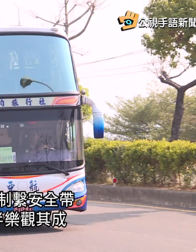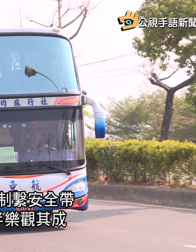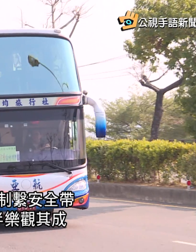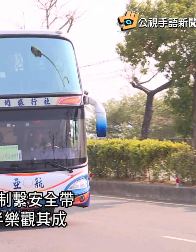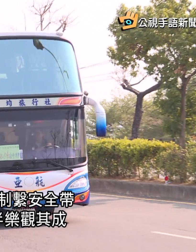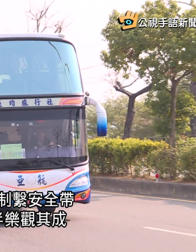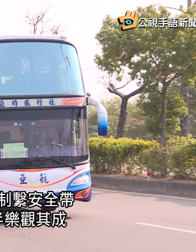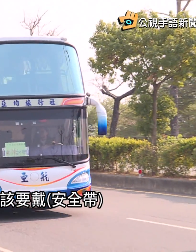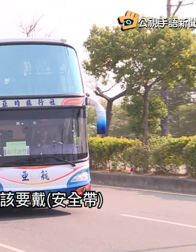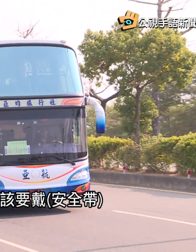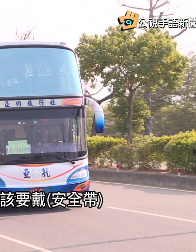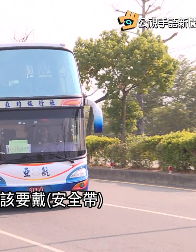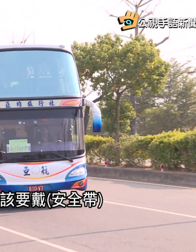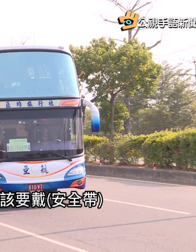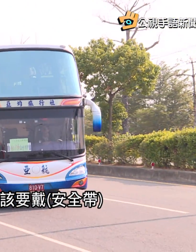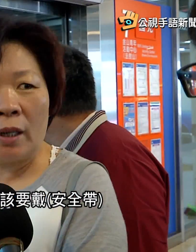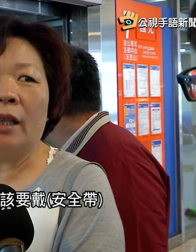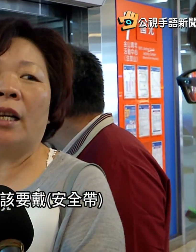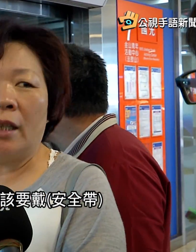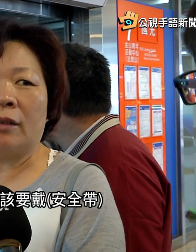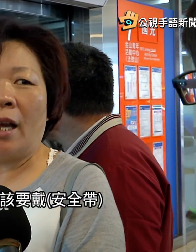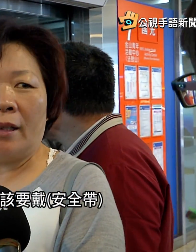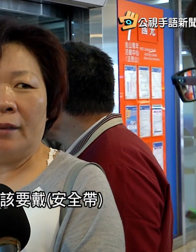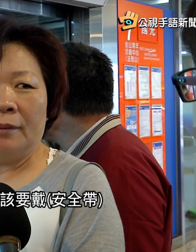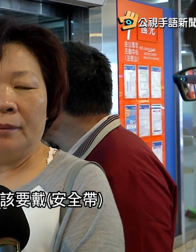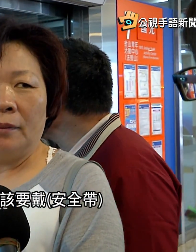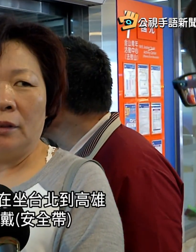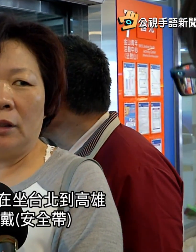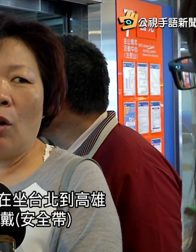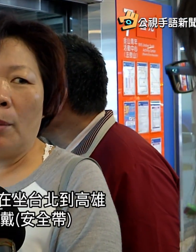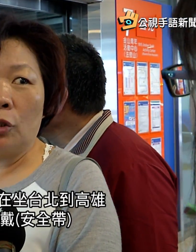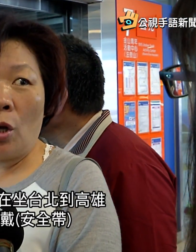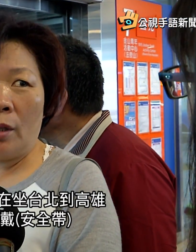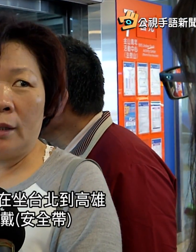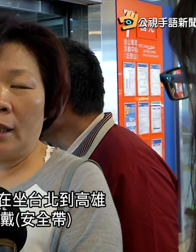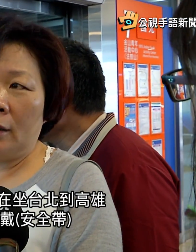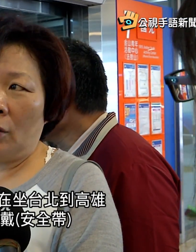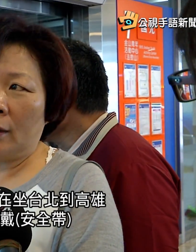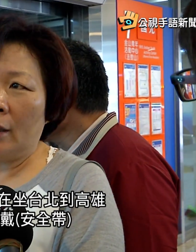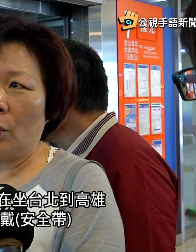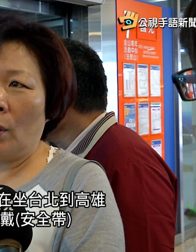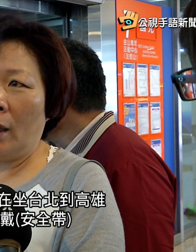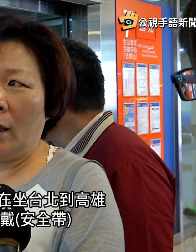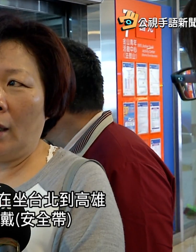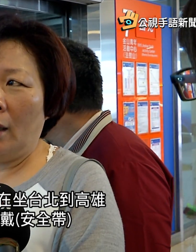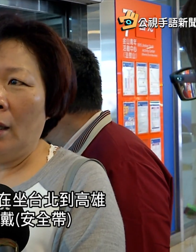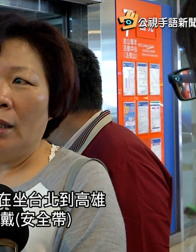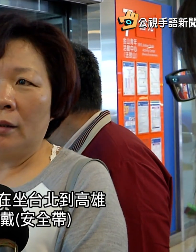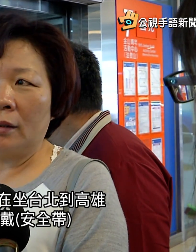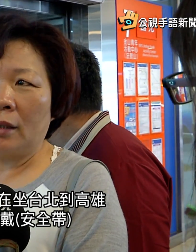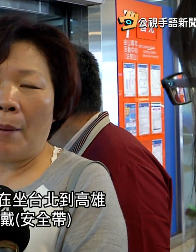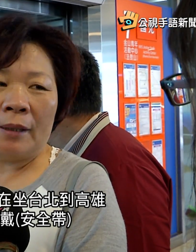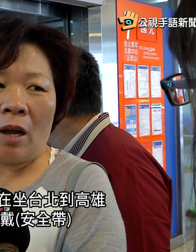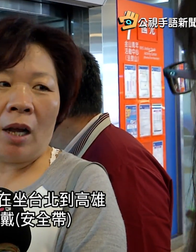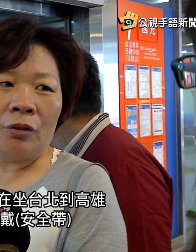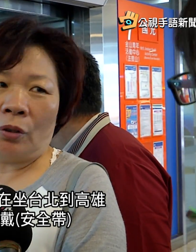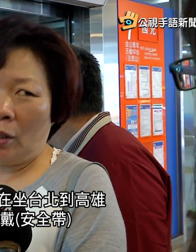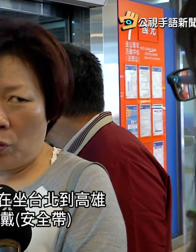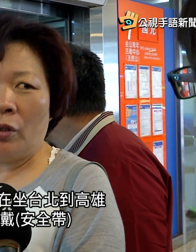成。 我想严的地方应该要大，像我们做以前有在做那个台北到高雄的，